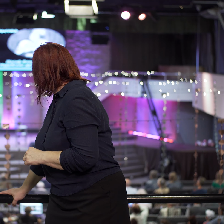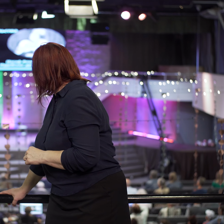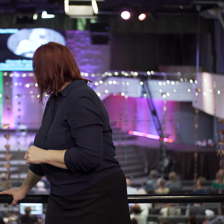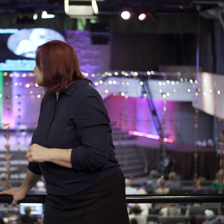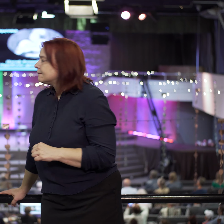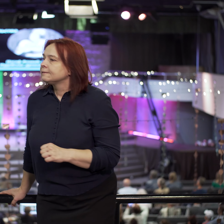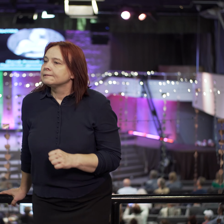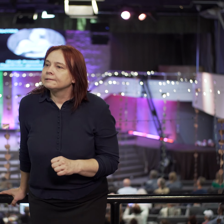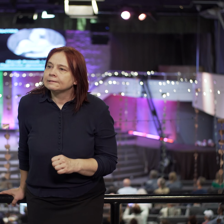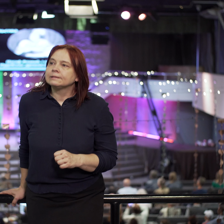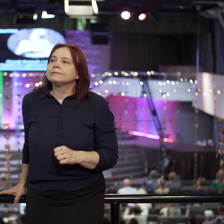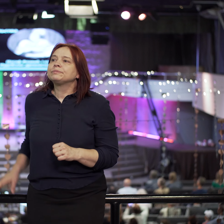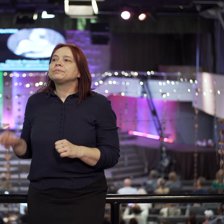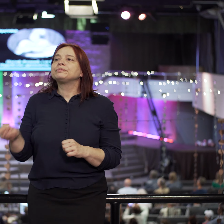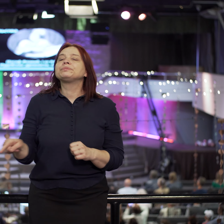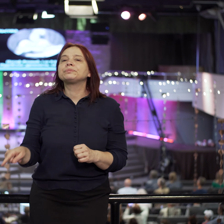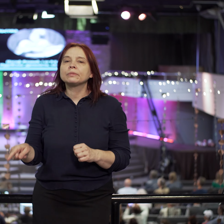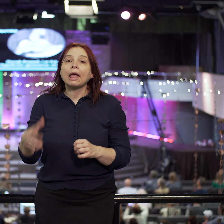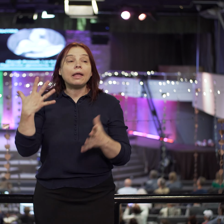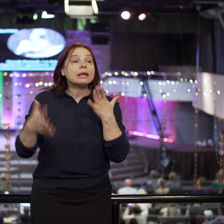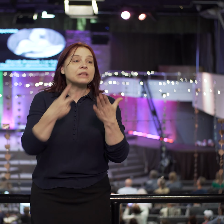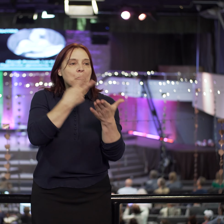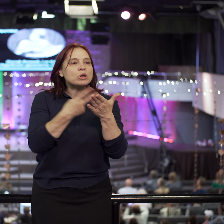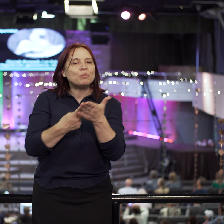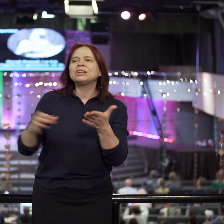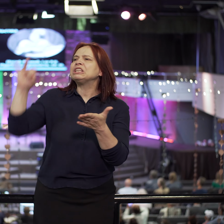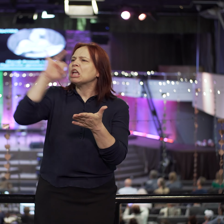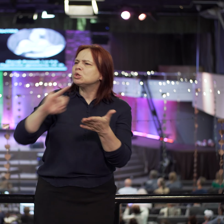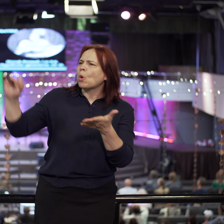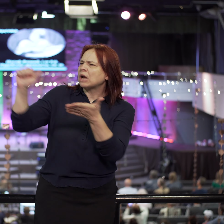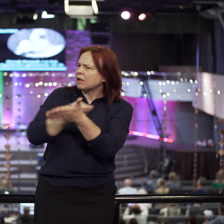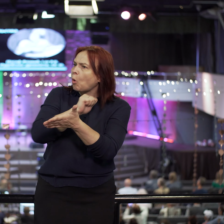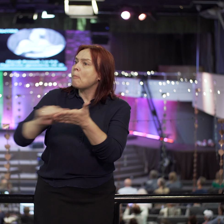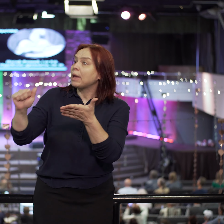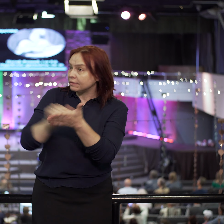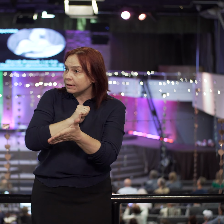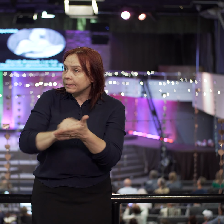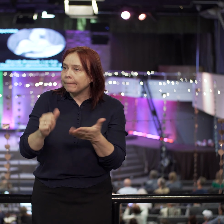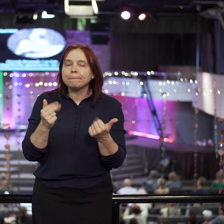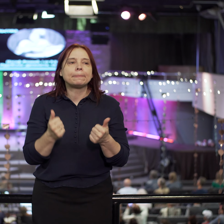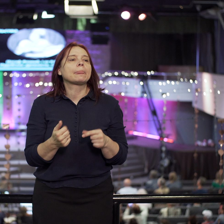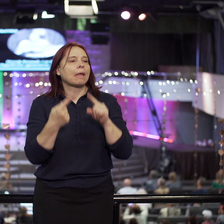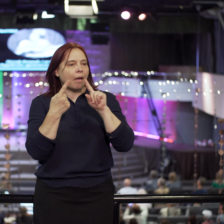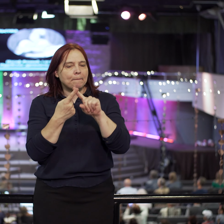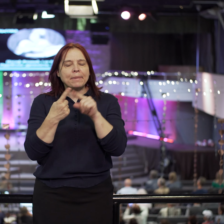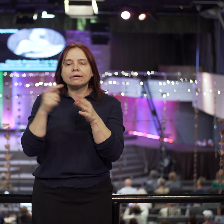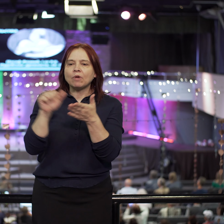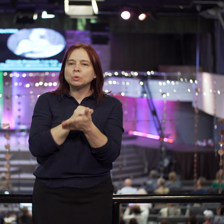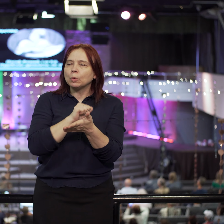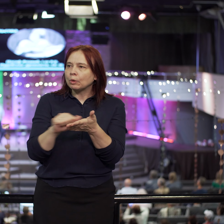Мы встречаем о Никодиме исторические свидетельства в нескольких источниках. Первый источник